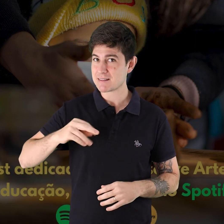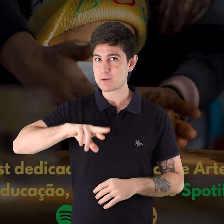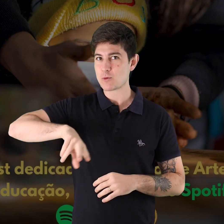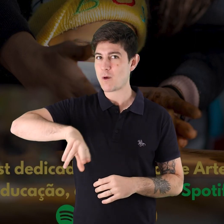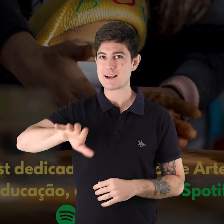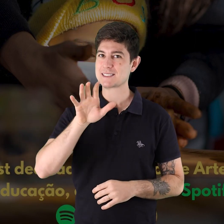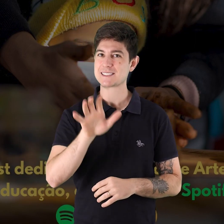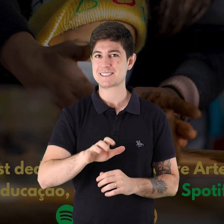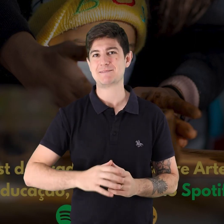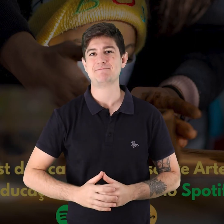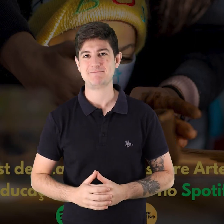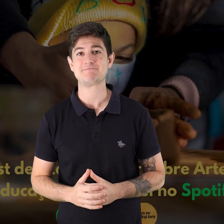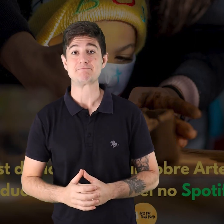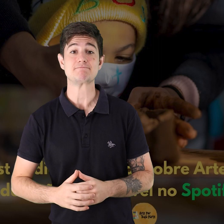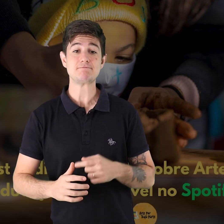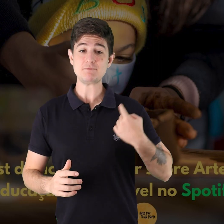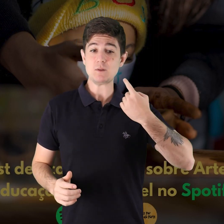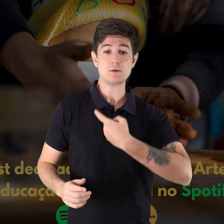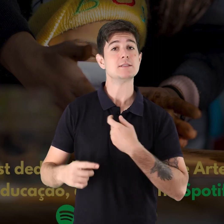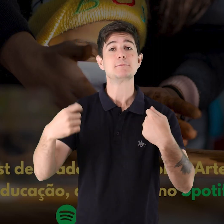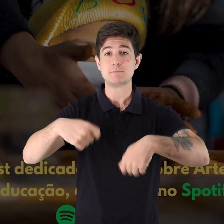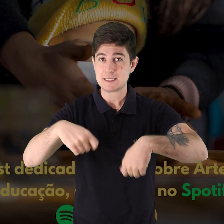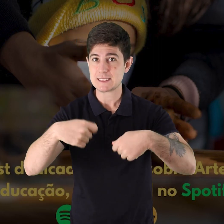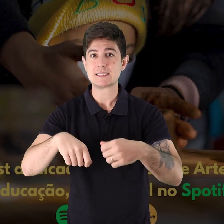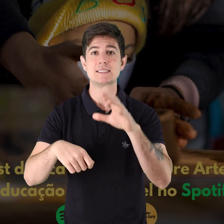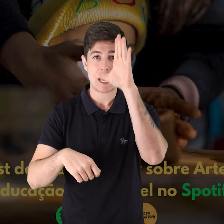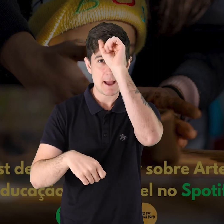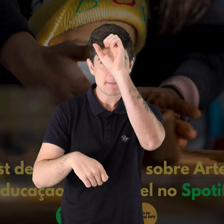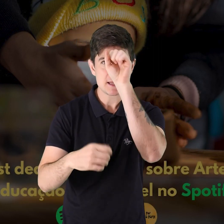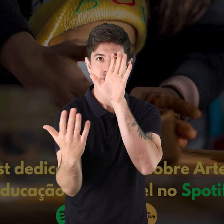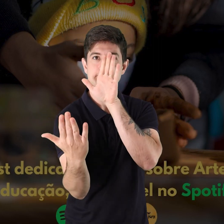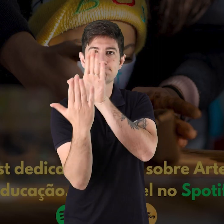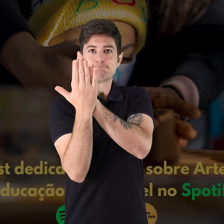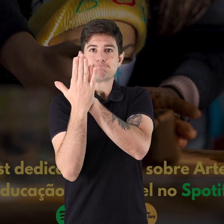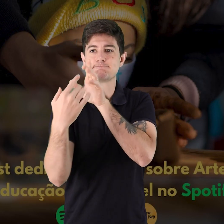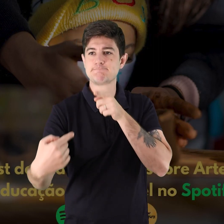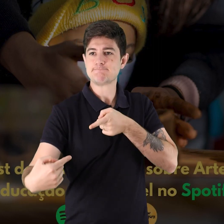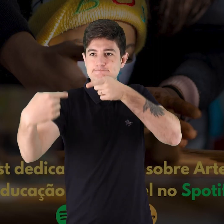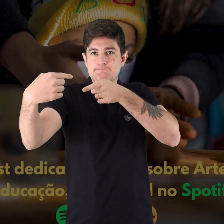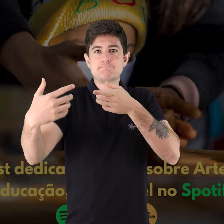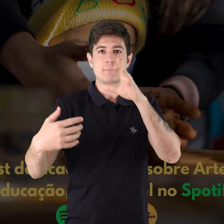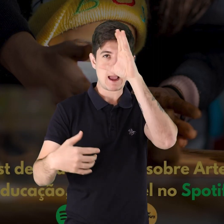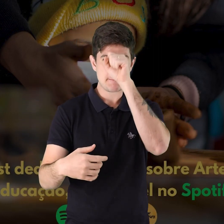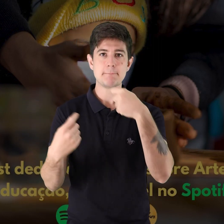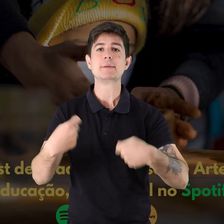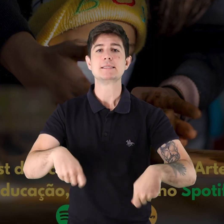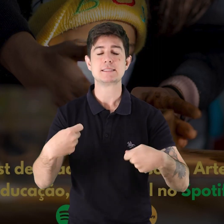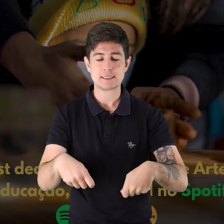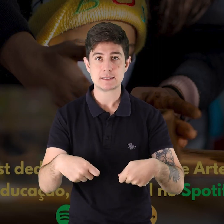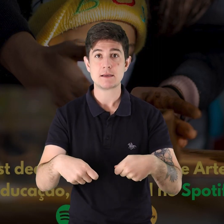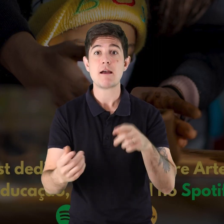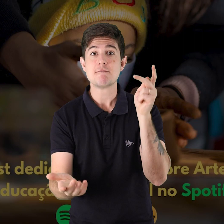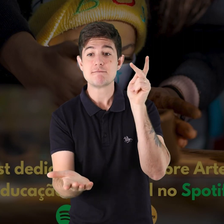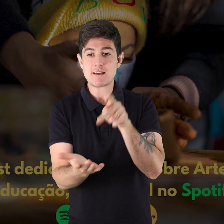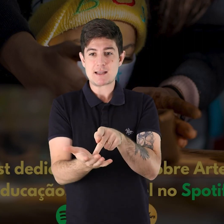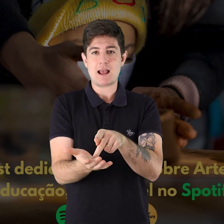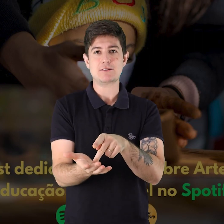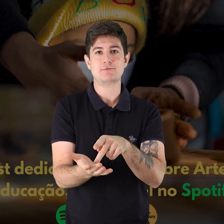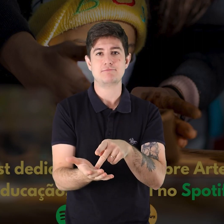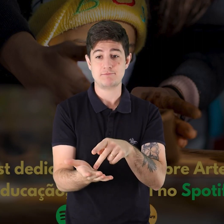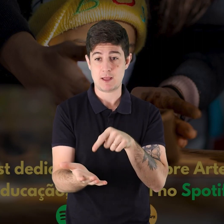ou menos isso. E a vida não é dessa forma, né? A gente precisa lidar com o enfrentamento, a gente precisa lidar